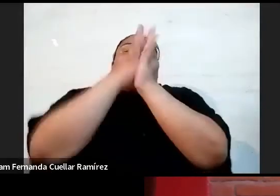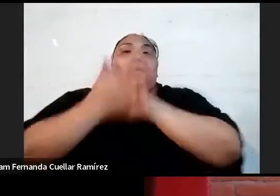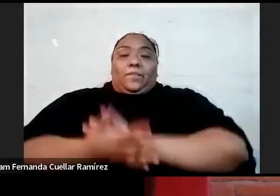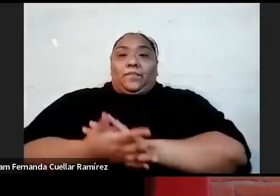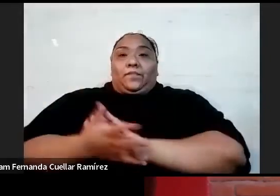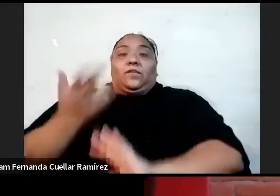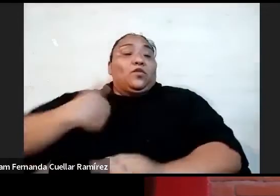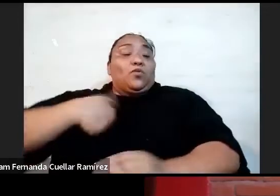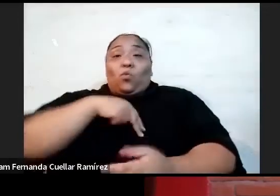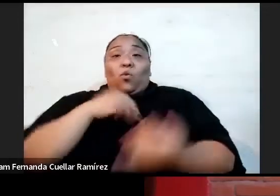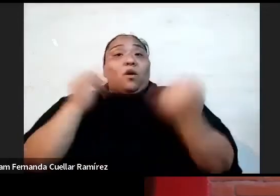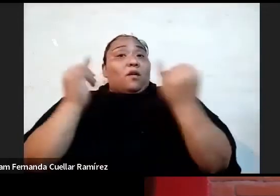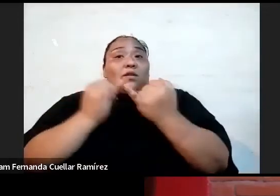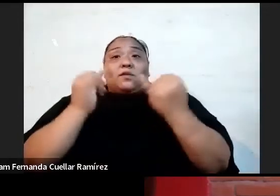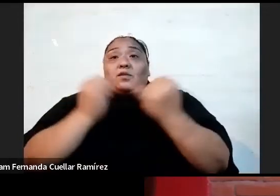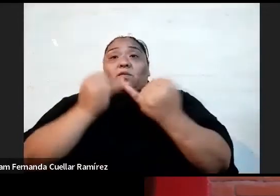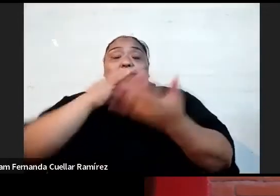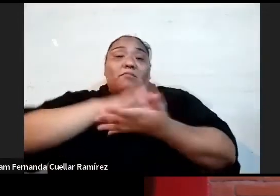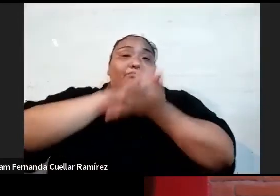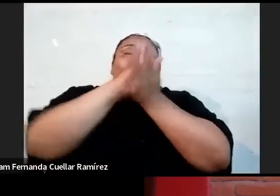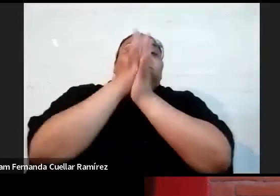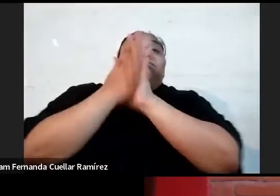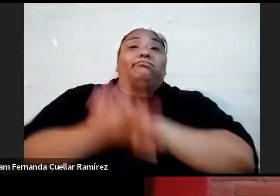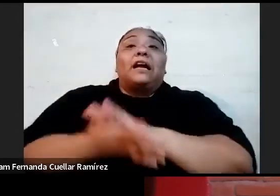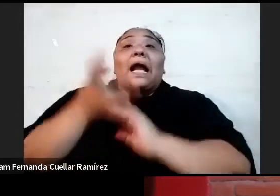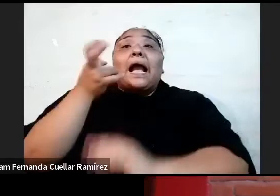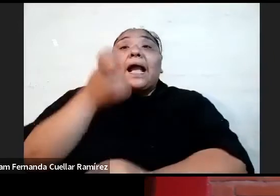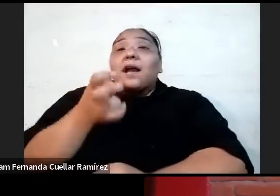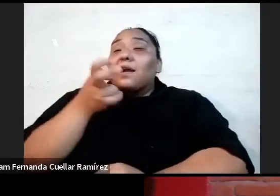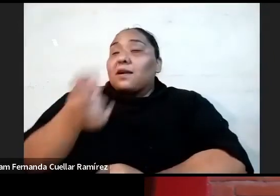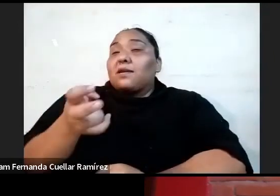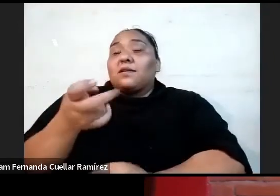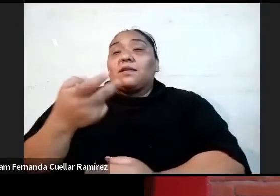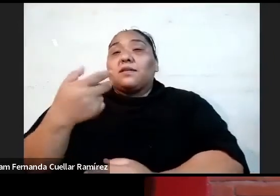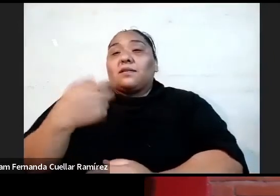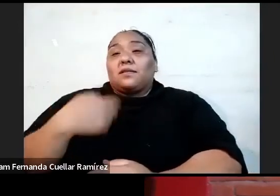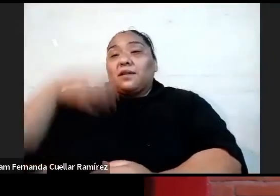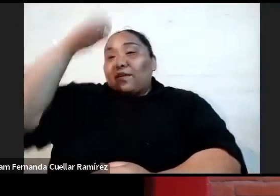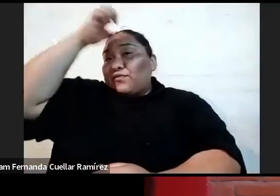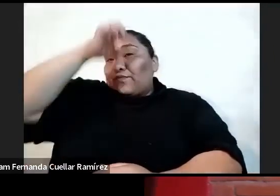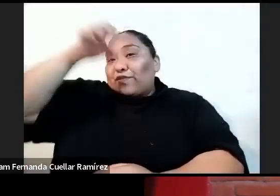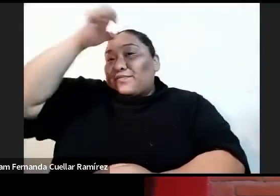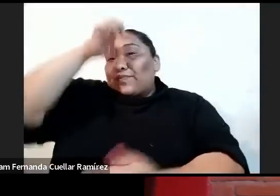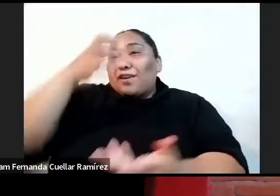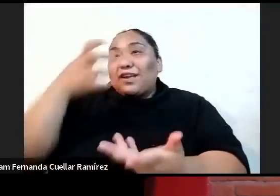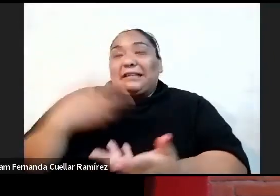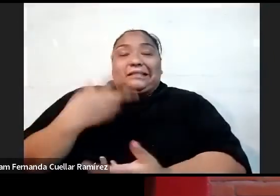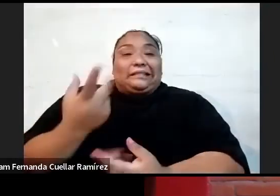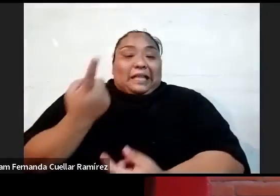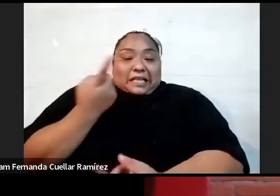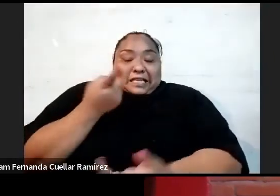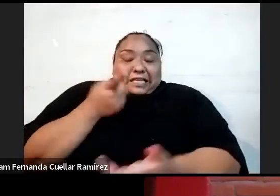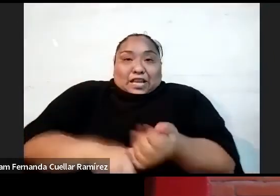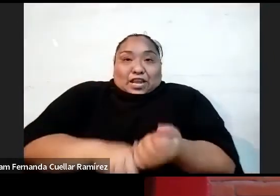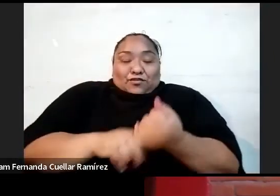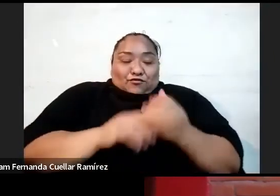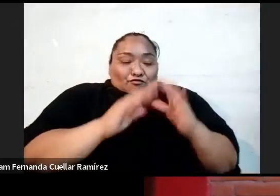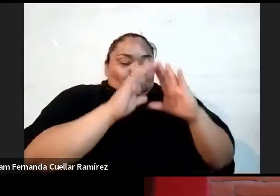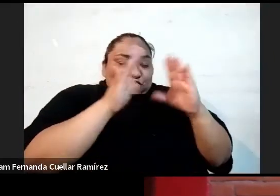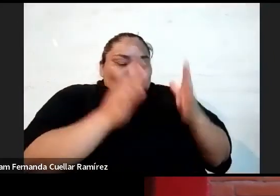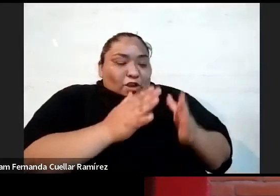¿no? Eso es una experiencia estética impresionante, porque además tiene una